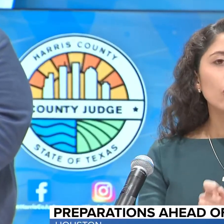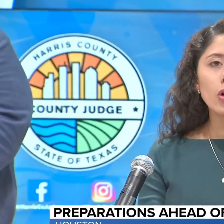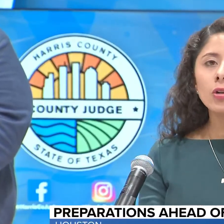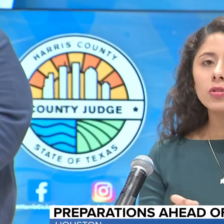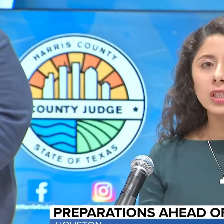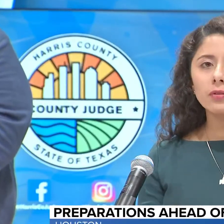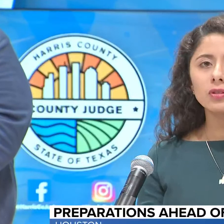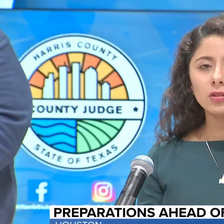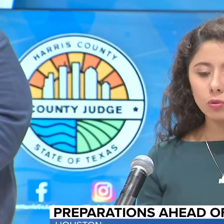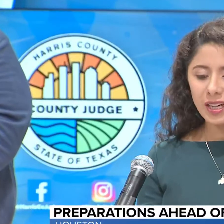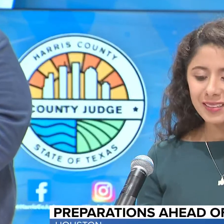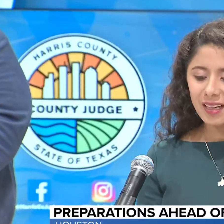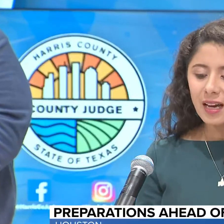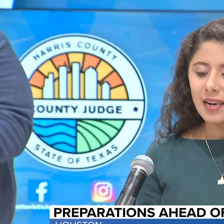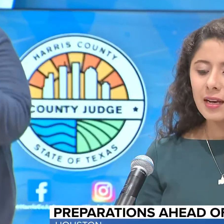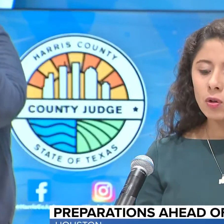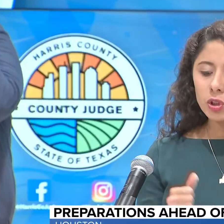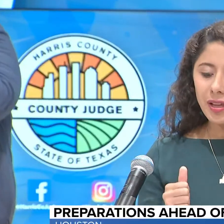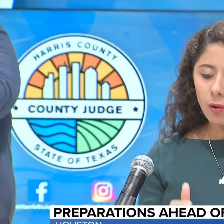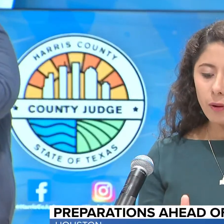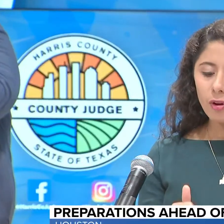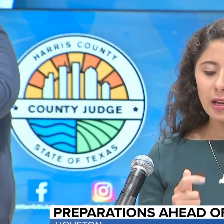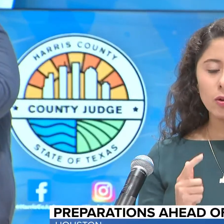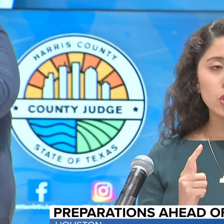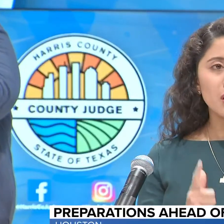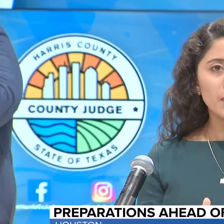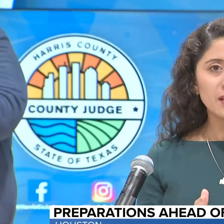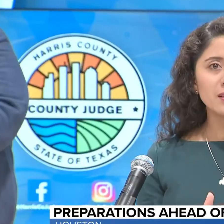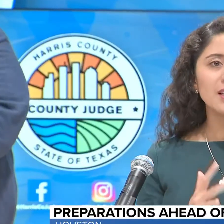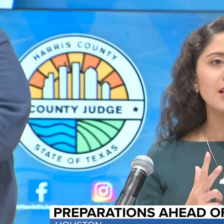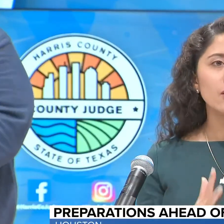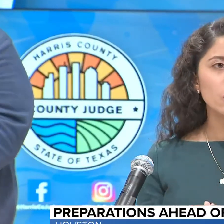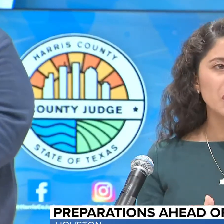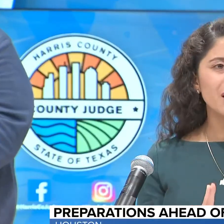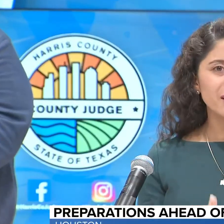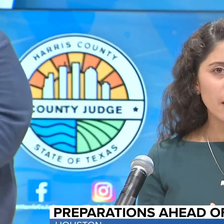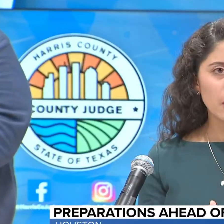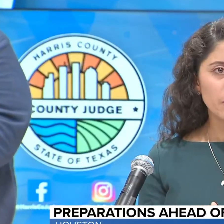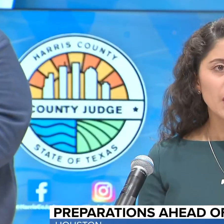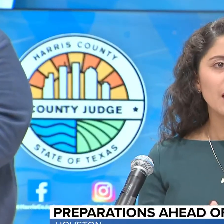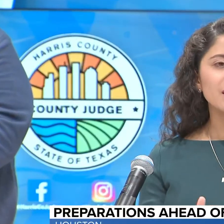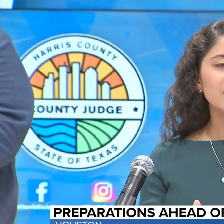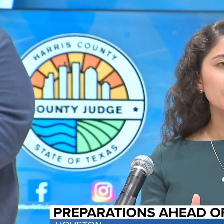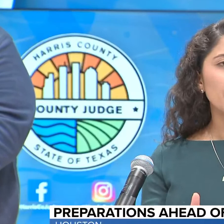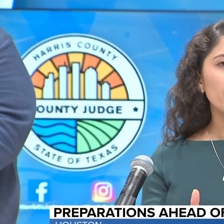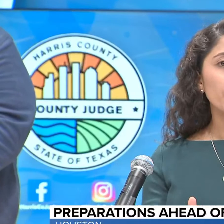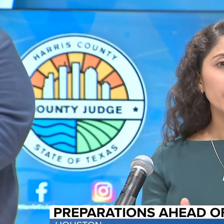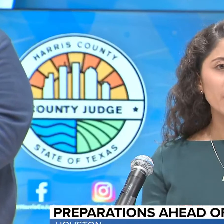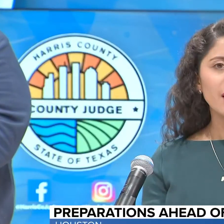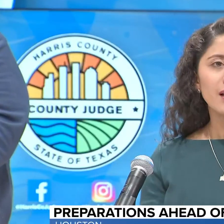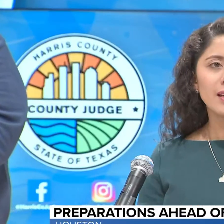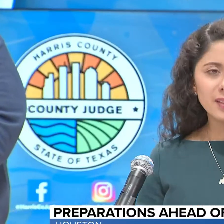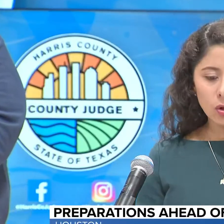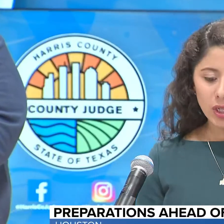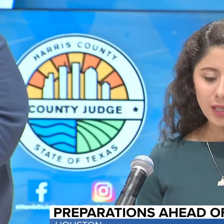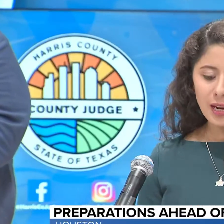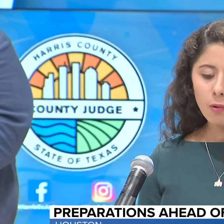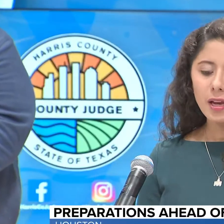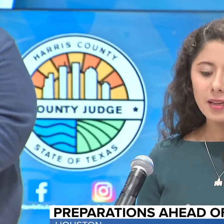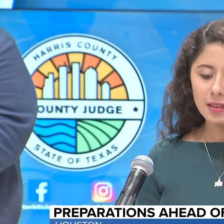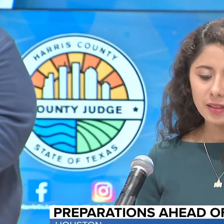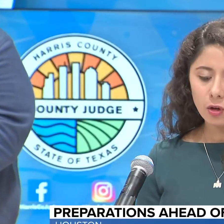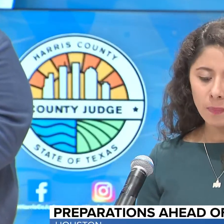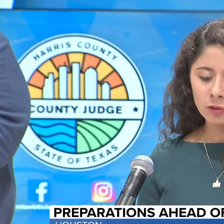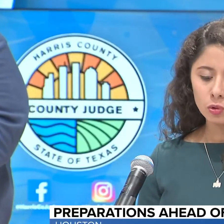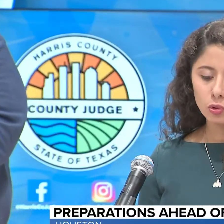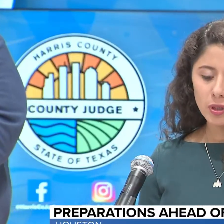goteo todos los grifos de su casa la noche del jueves, la noche del viernes y la noche del sábado. Así va a poder prevenir que se congele el